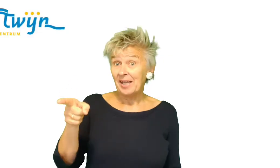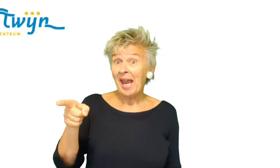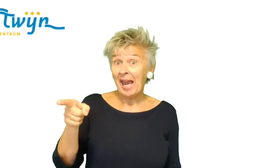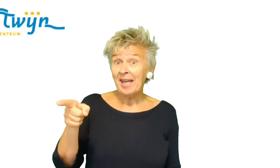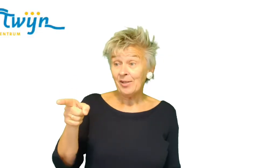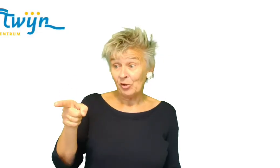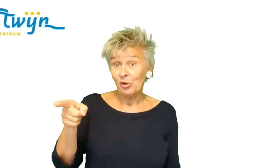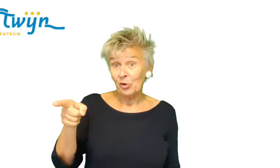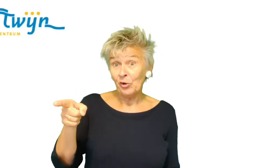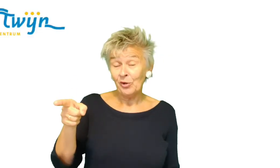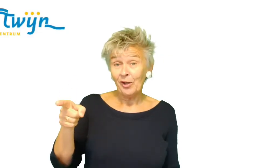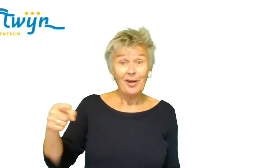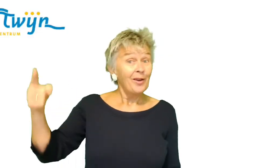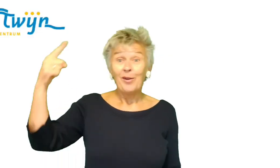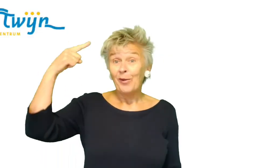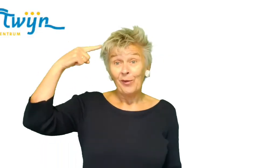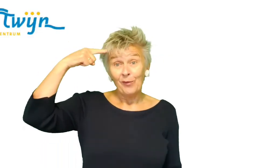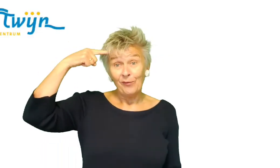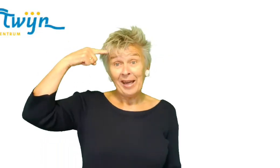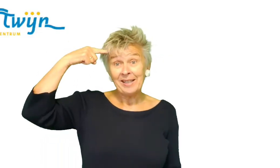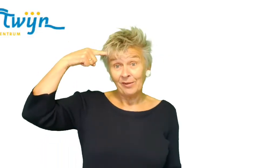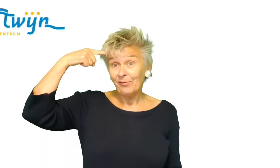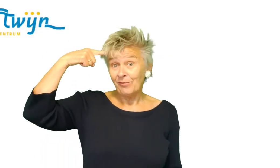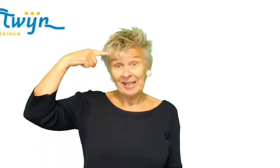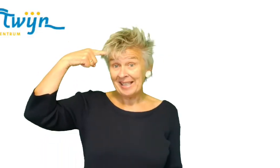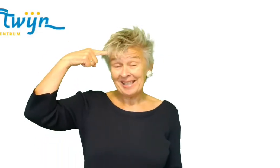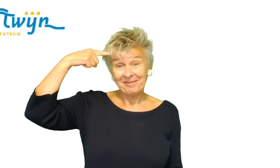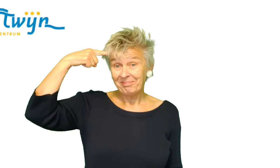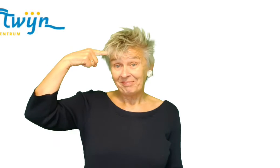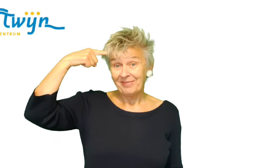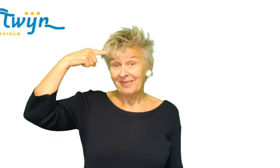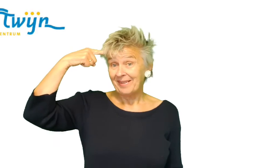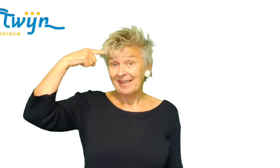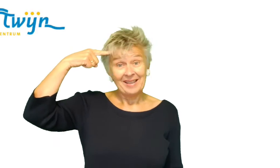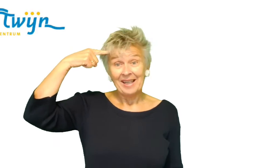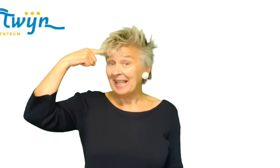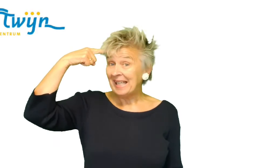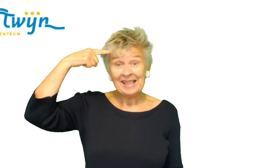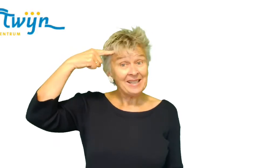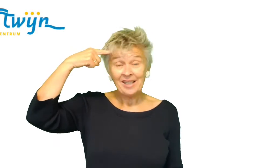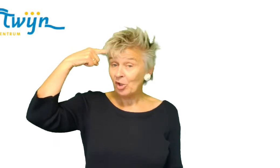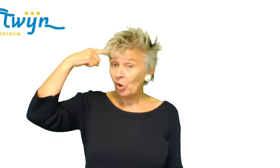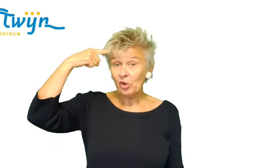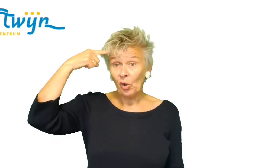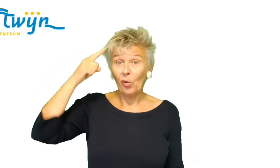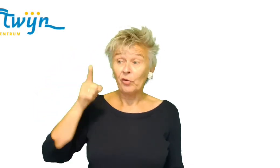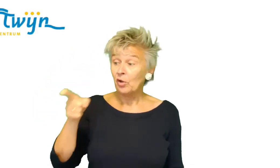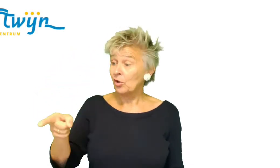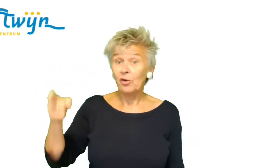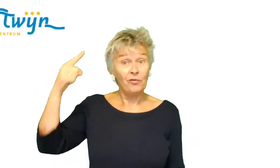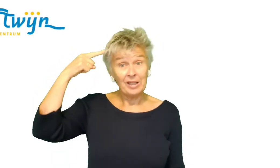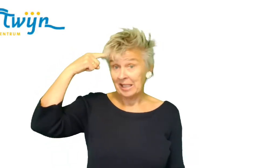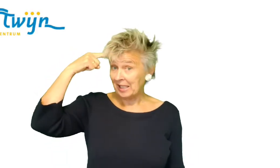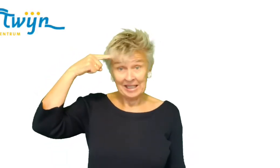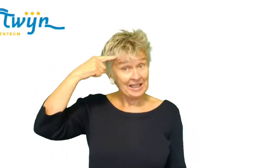Zij, ze, weten, wist niet. En schud je hoofd. Ze wist